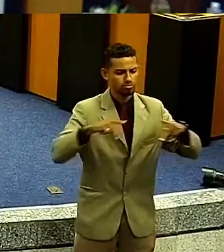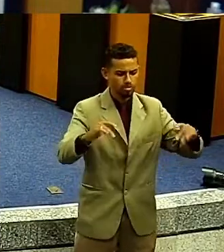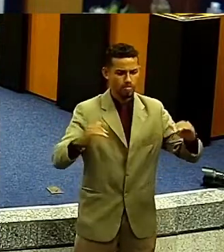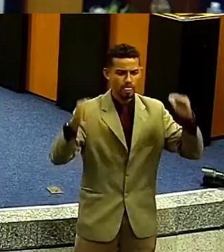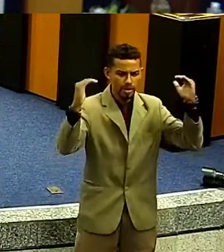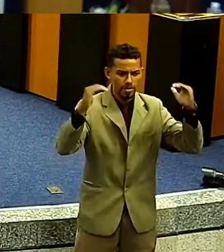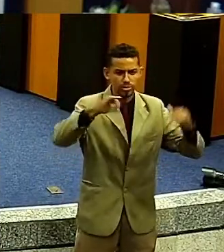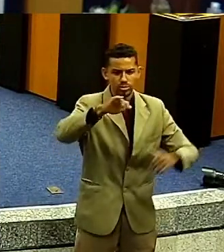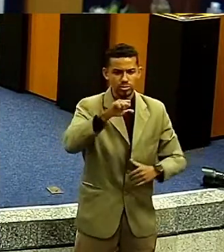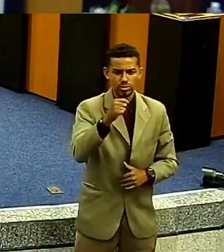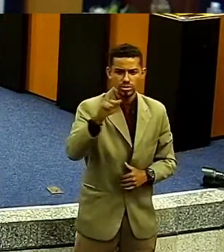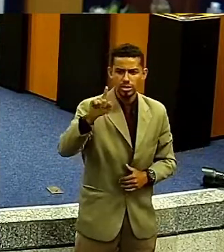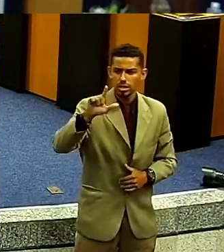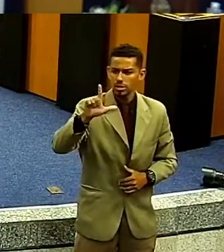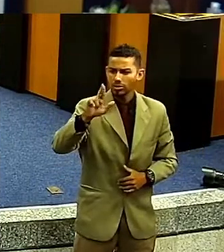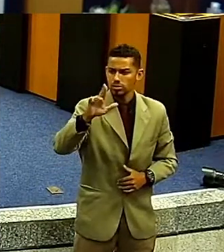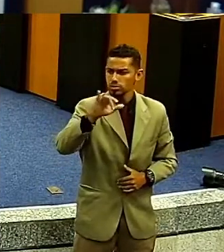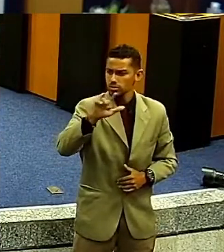de